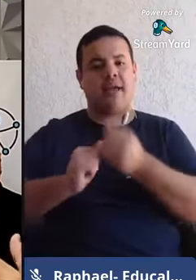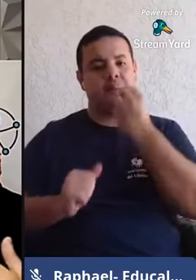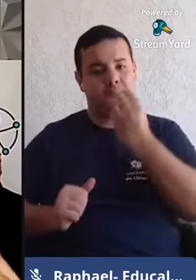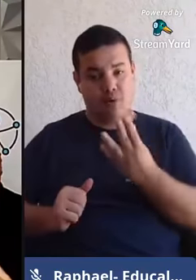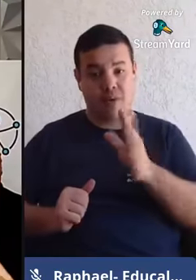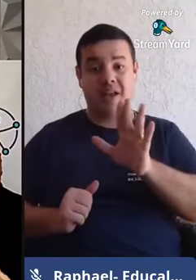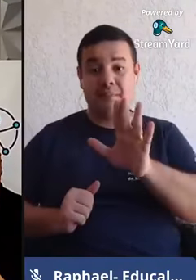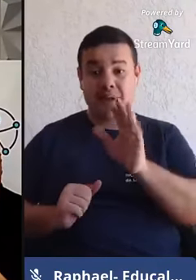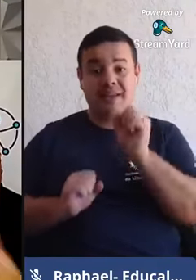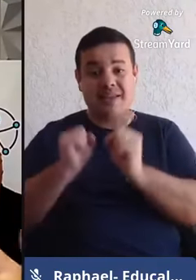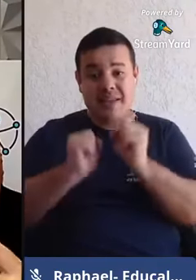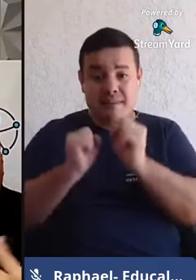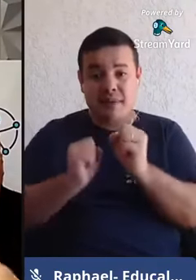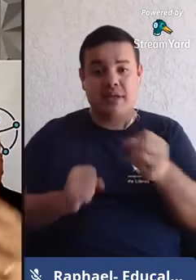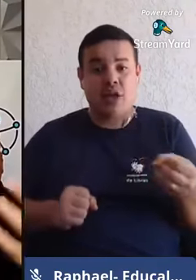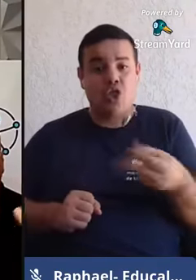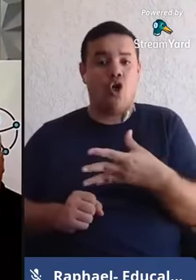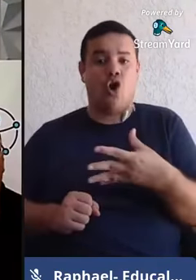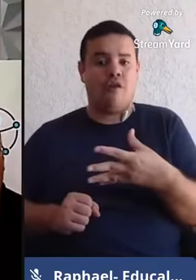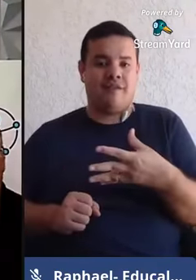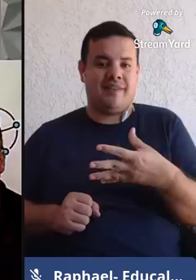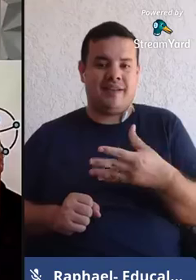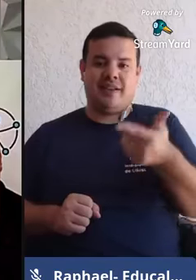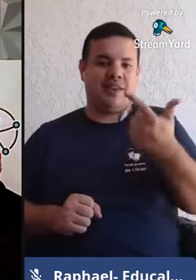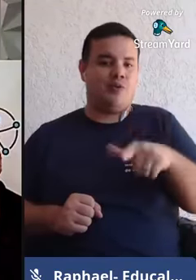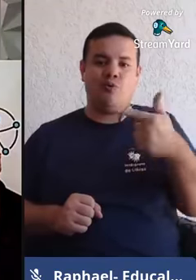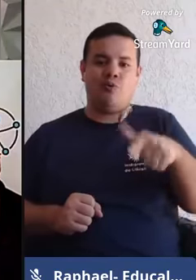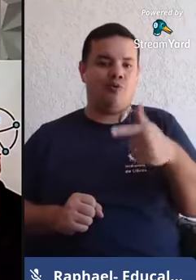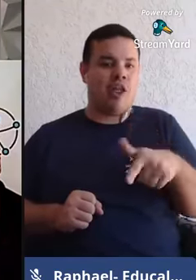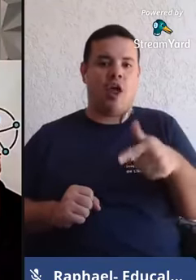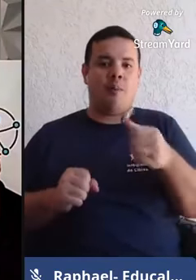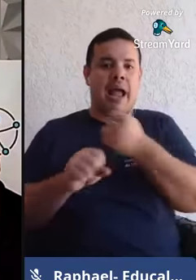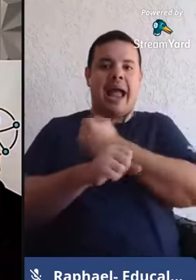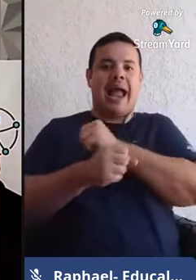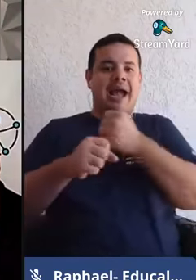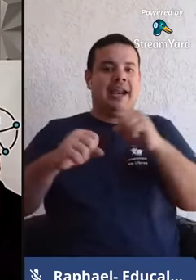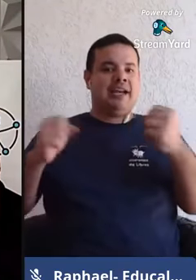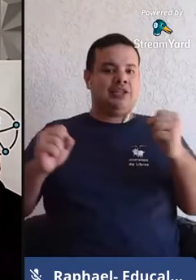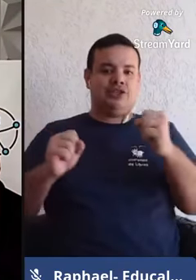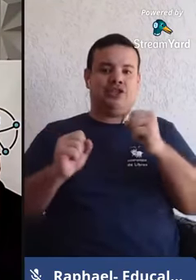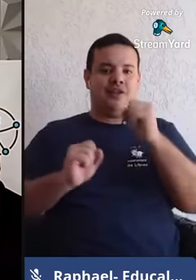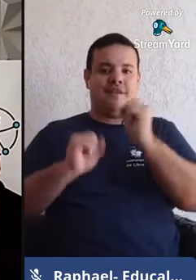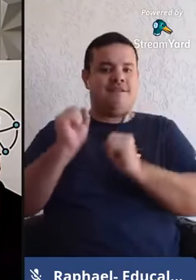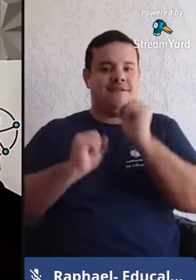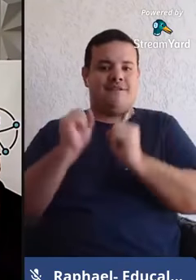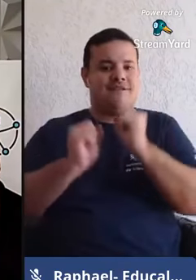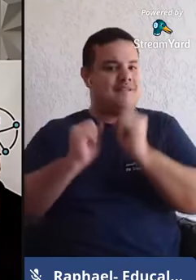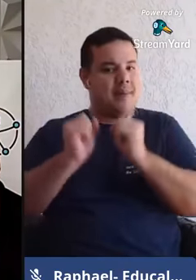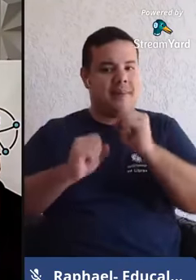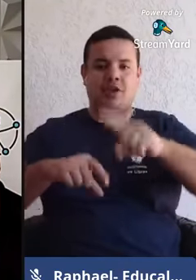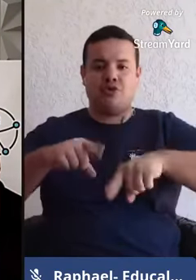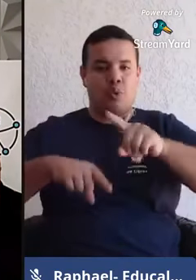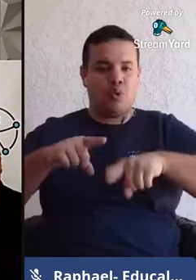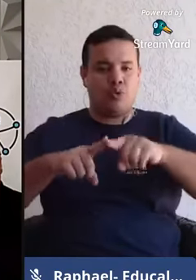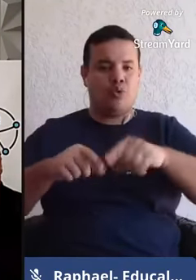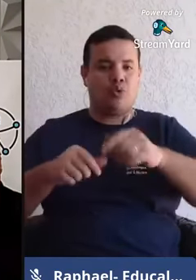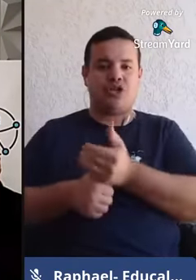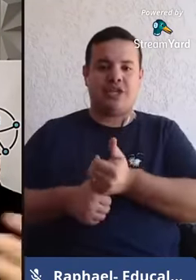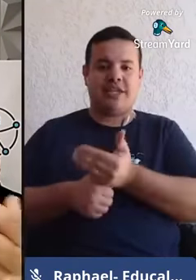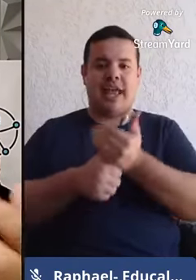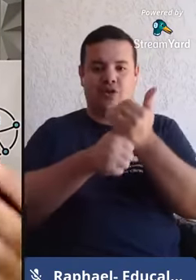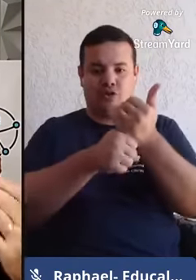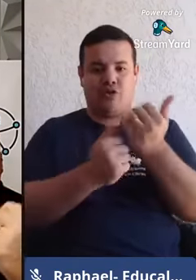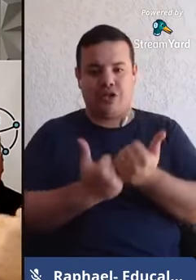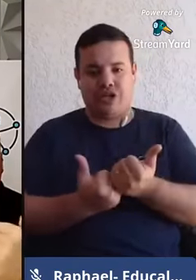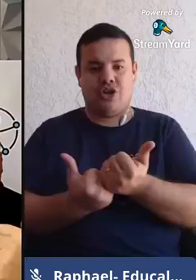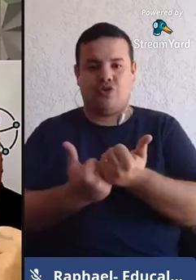as empresas são novas e não tem uma grande empresa nacional fabricante de um produto de equipamentos de tecnologia assistiva. Não existe.